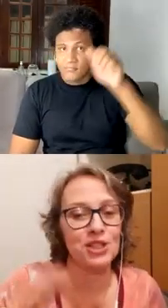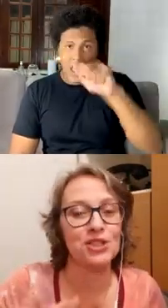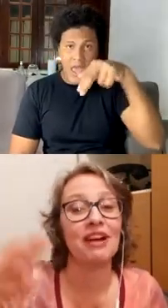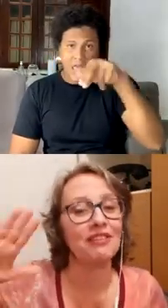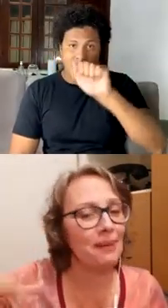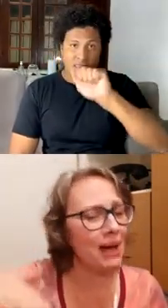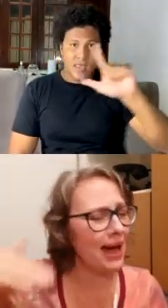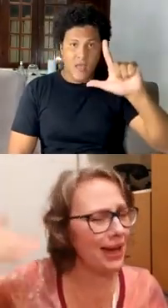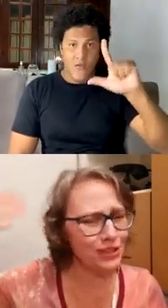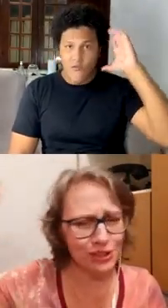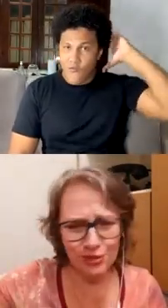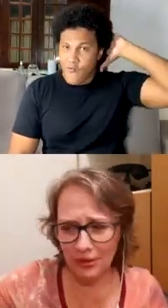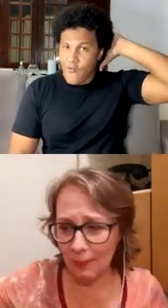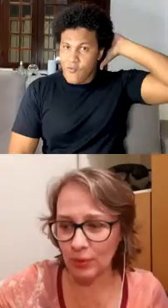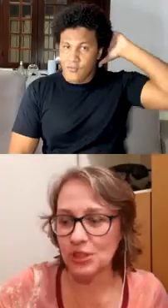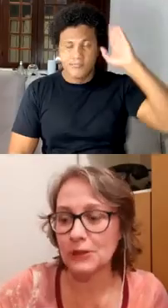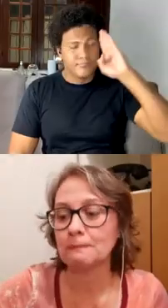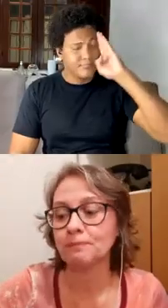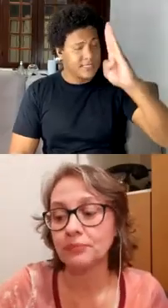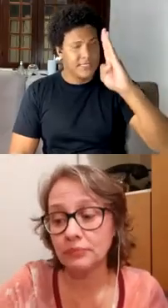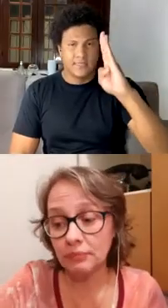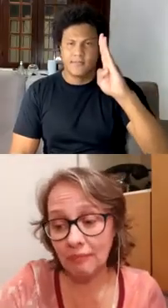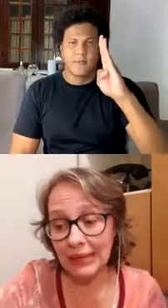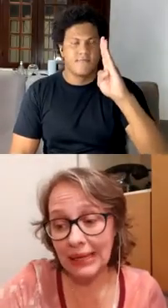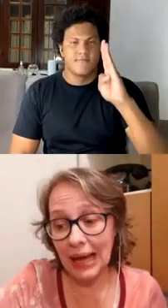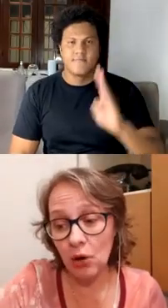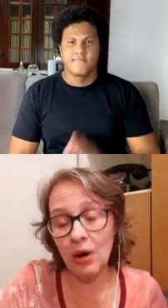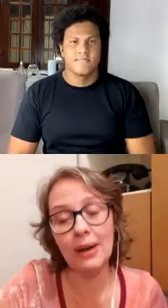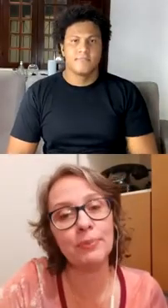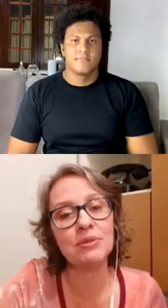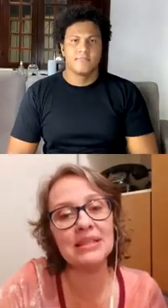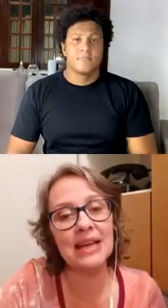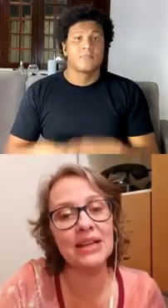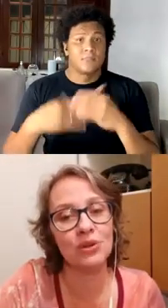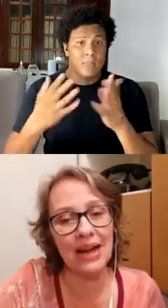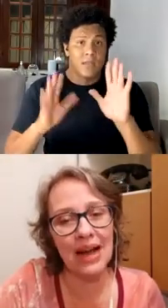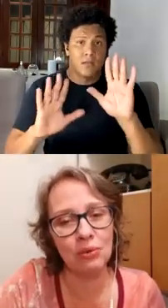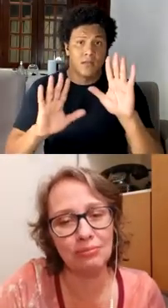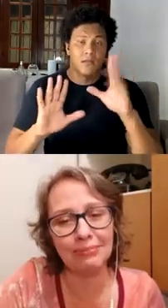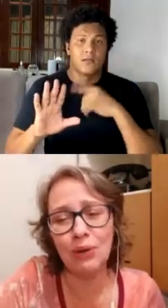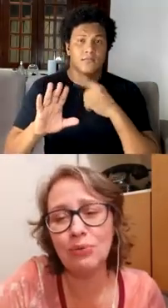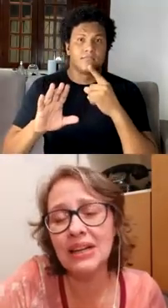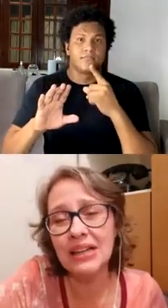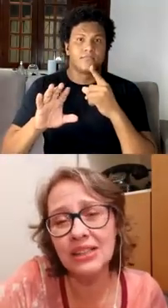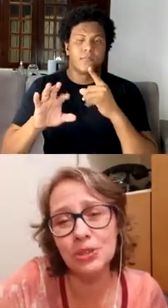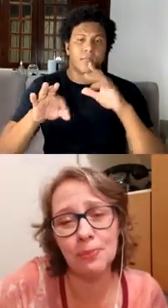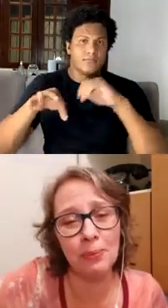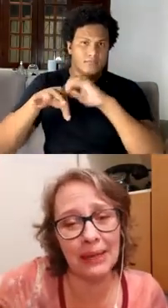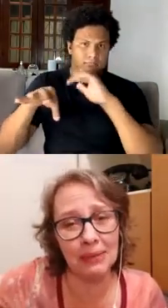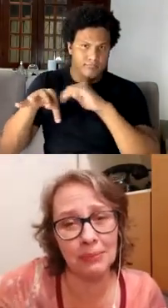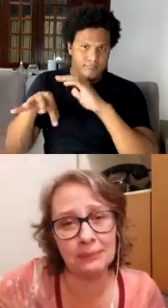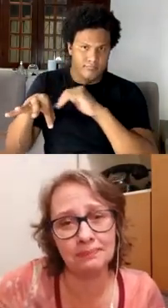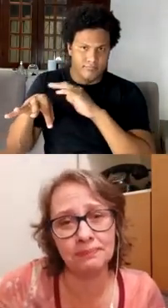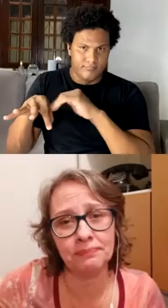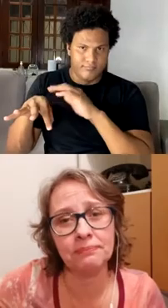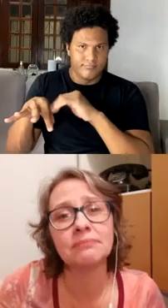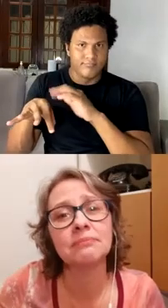Mas a gente vai falar mais disso depois. Agora, para o sexo oral, é um grande